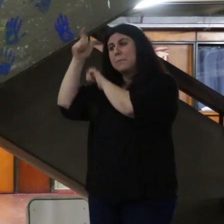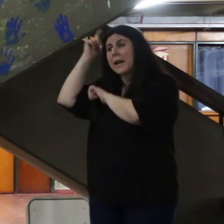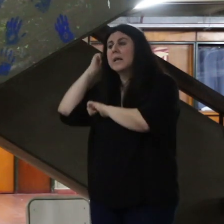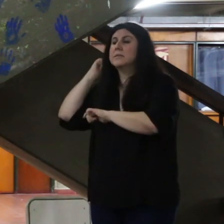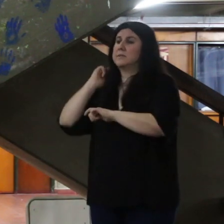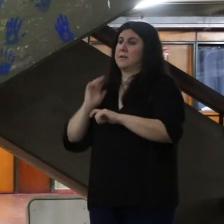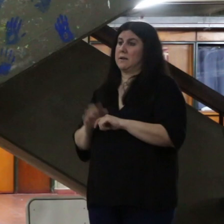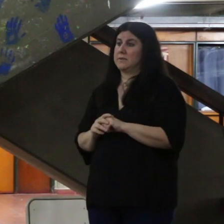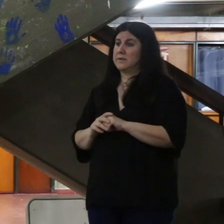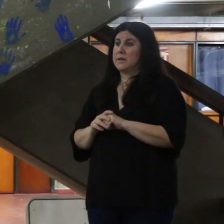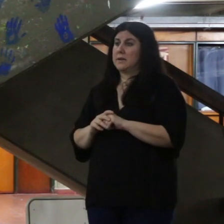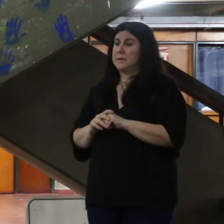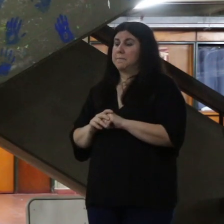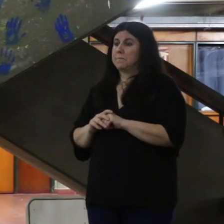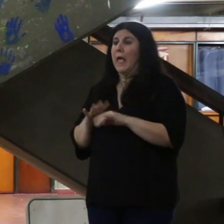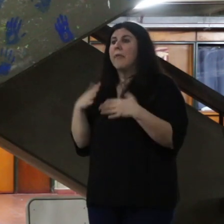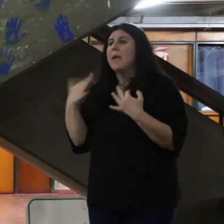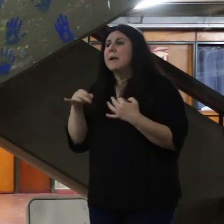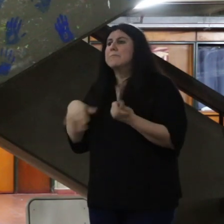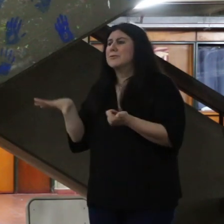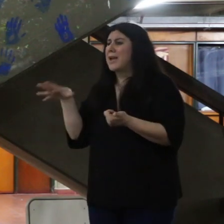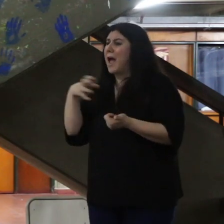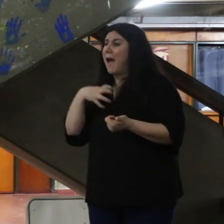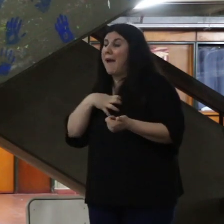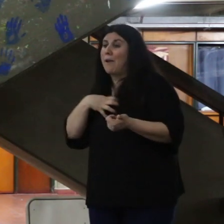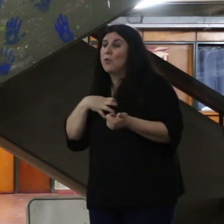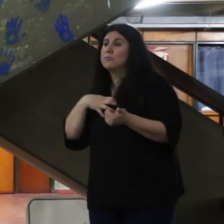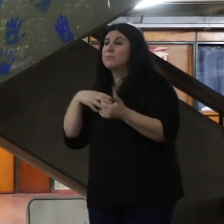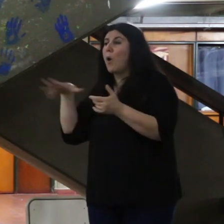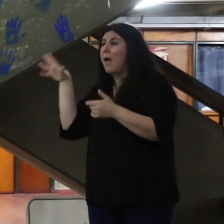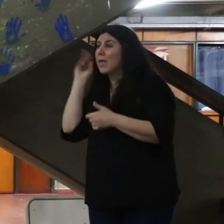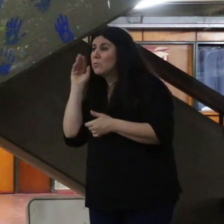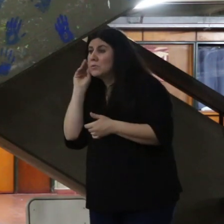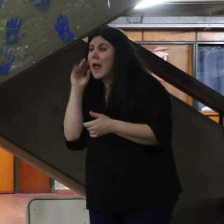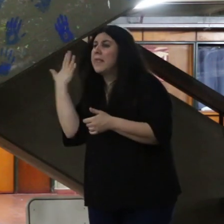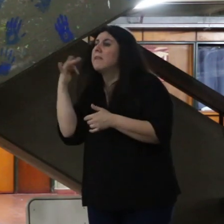Pongamos en juego la escucha y pongamos en juego la palabra.